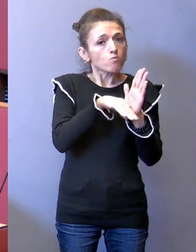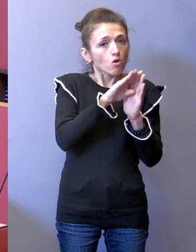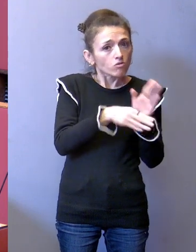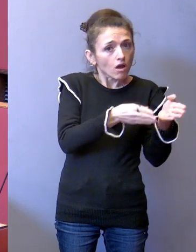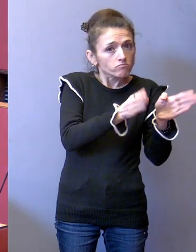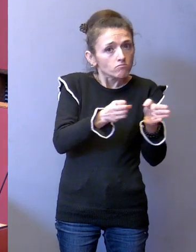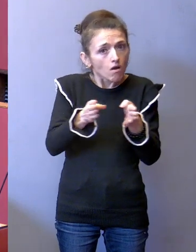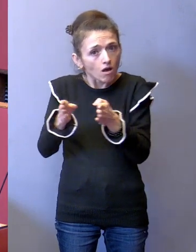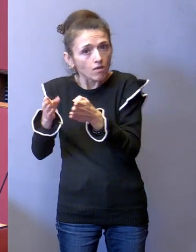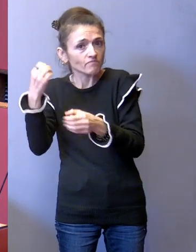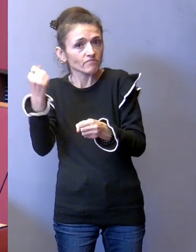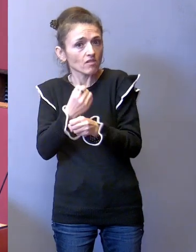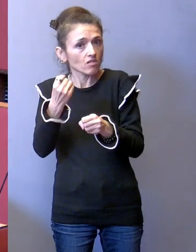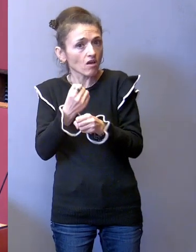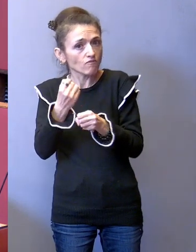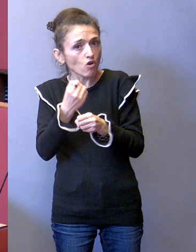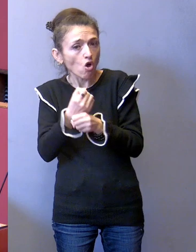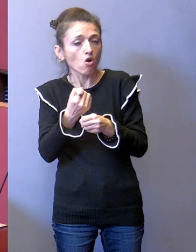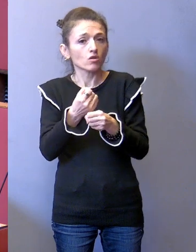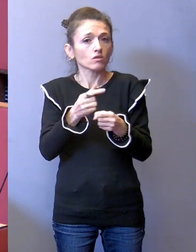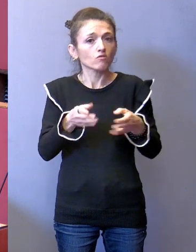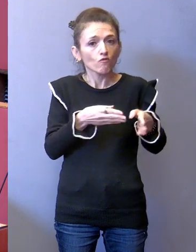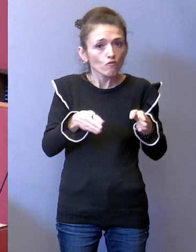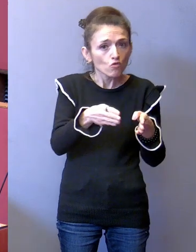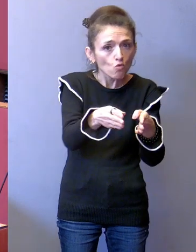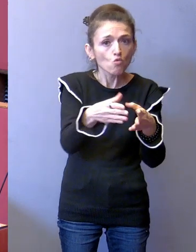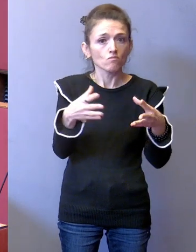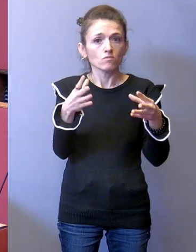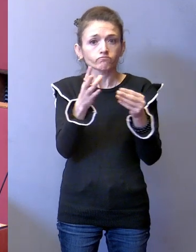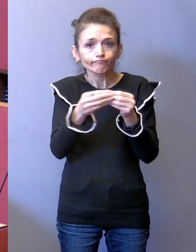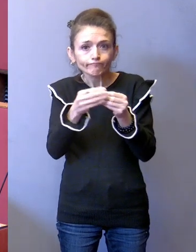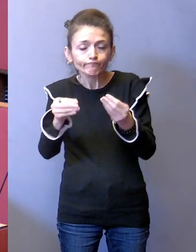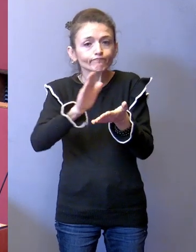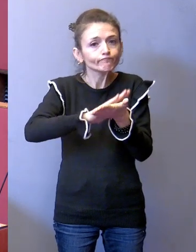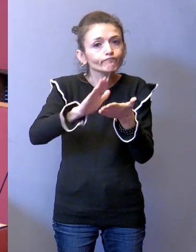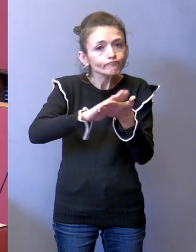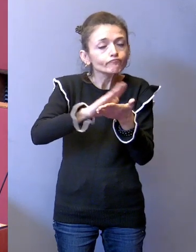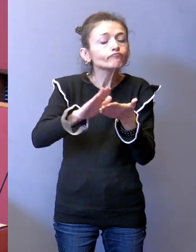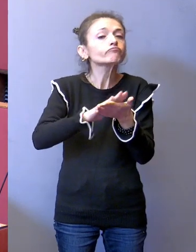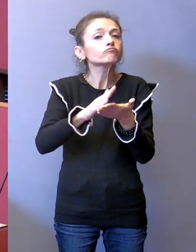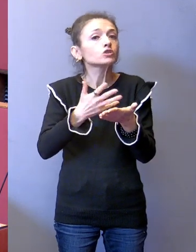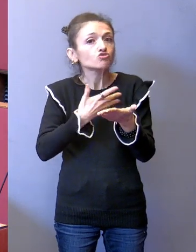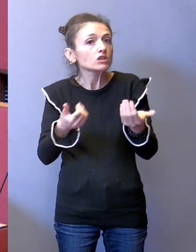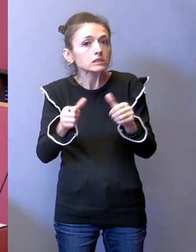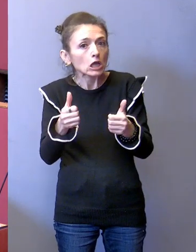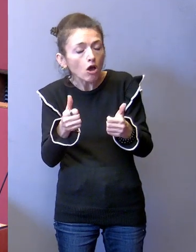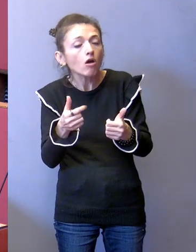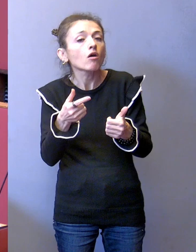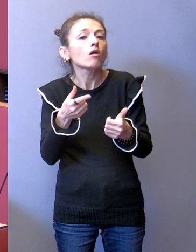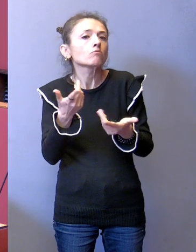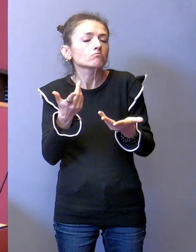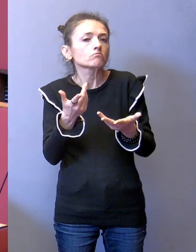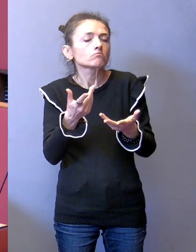dei lavori e quindi delle manutenzioni dei fiumi anche sotto questo aspetto le chiediamo gentilmente di farci avere